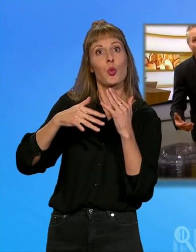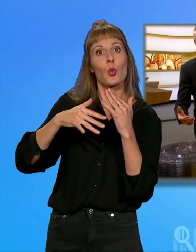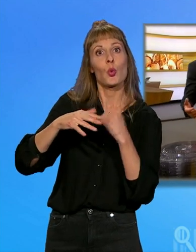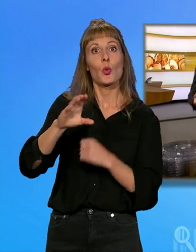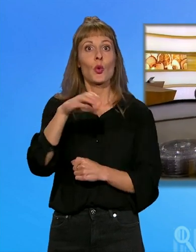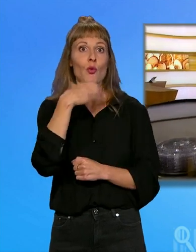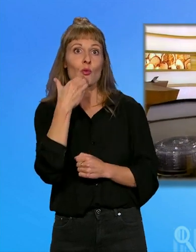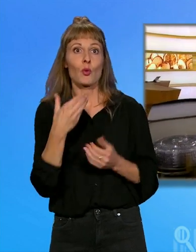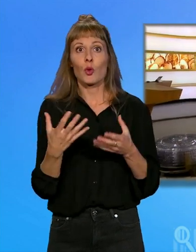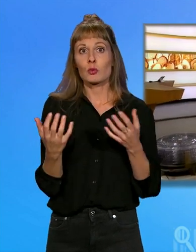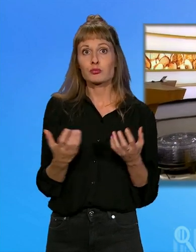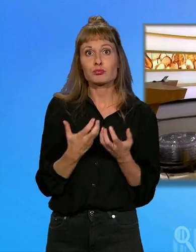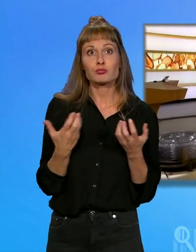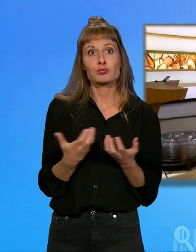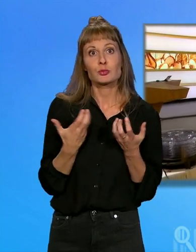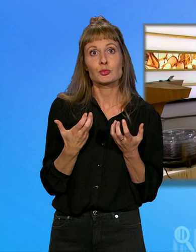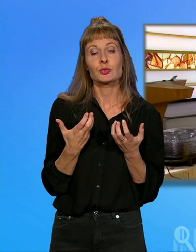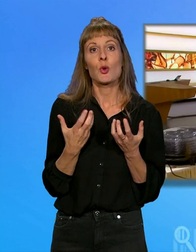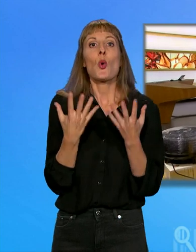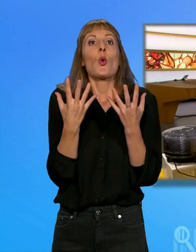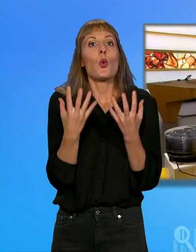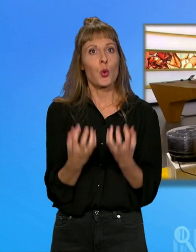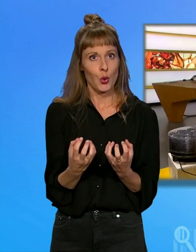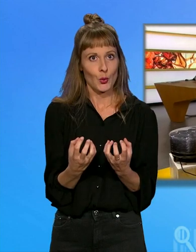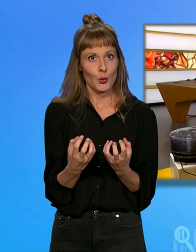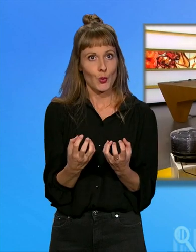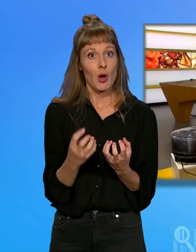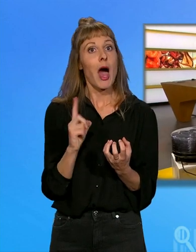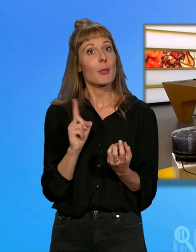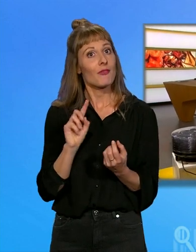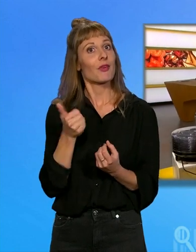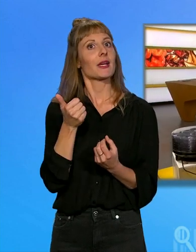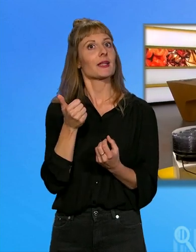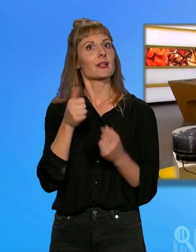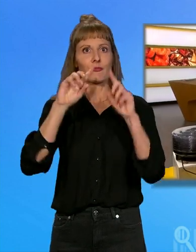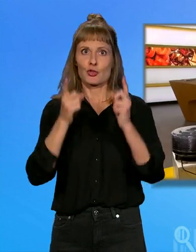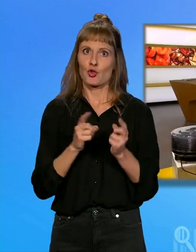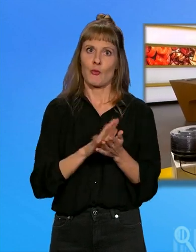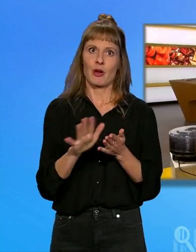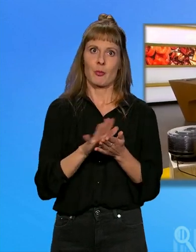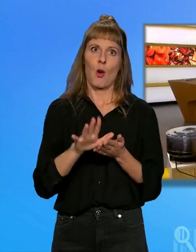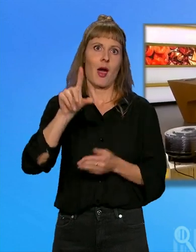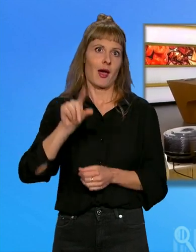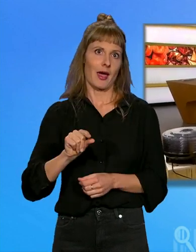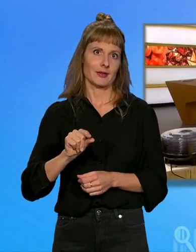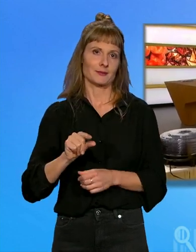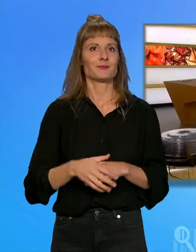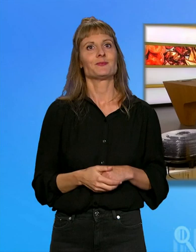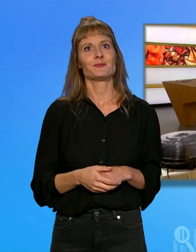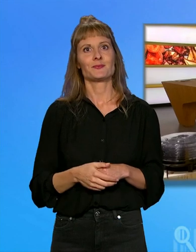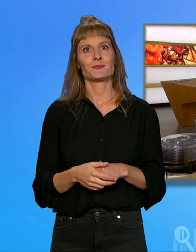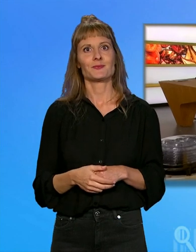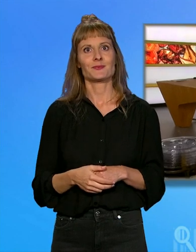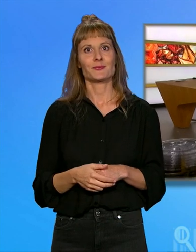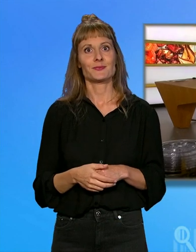seht, genauer Dörretagen und das bei möglichst geringem Stromverbrauch. Das ist die Herausforderung von all diesen